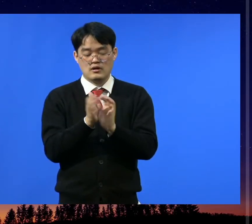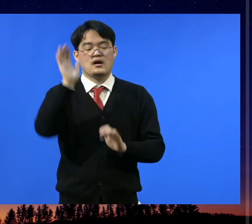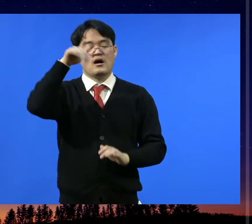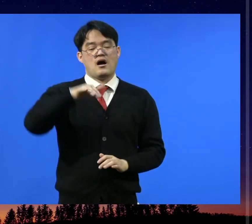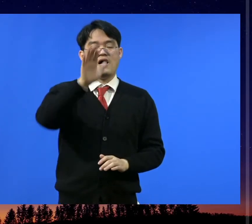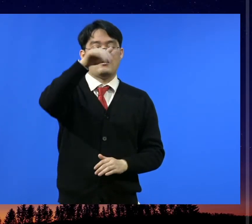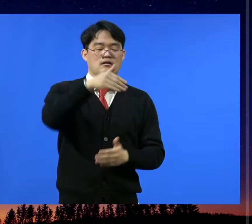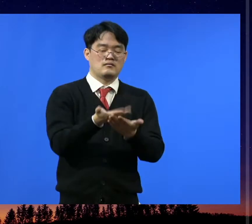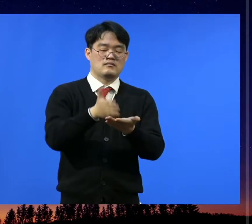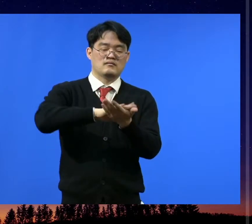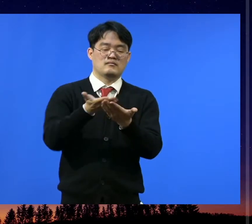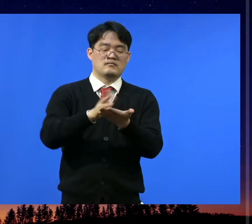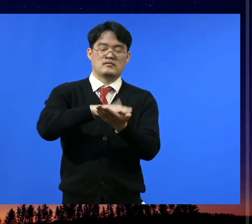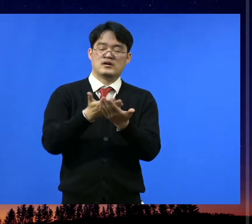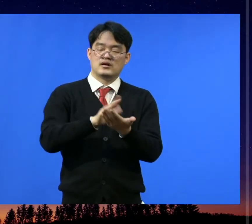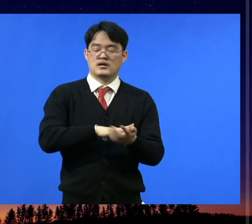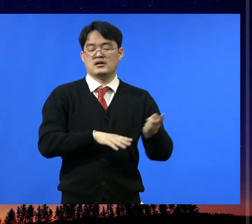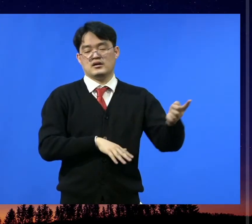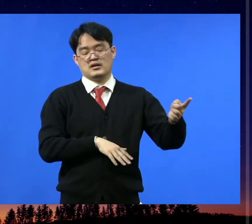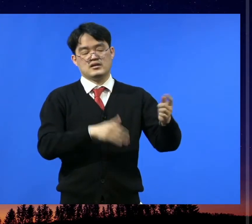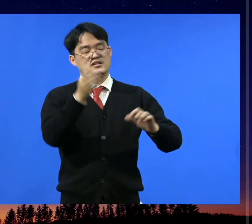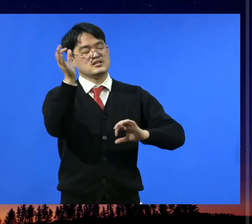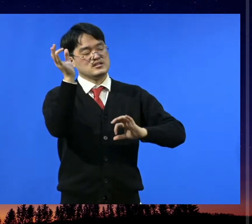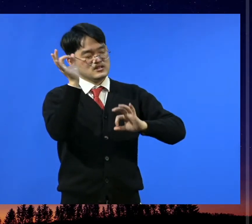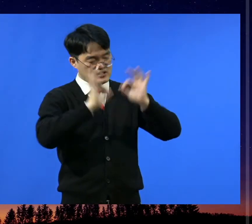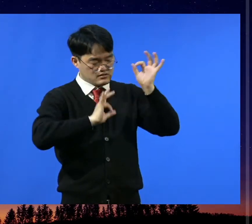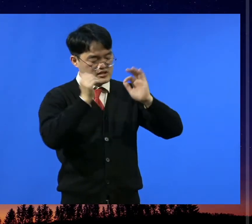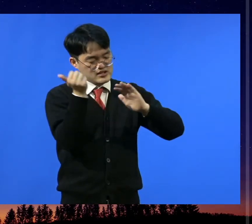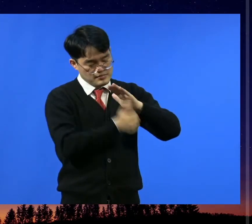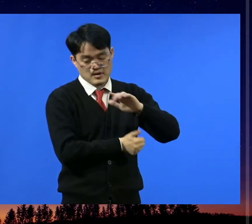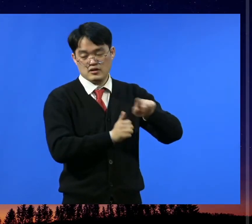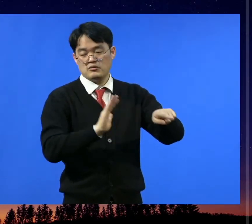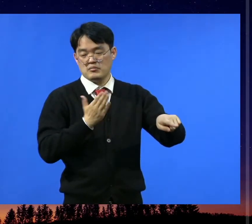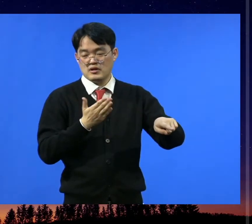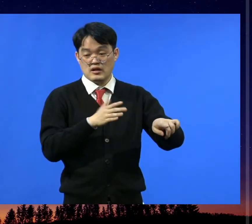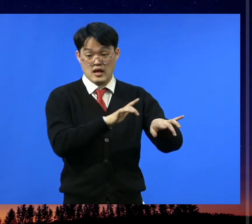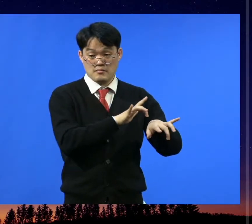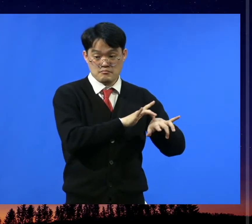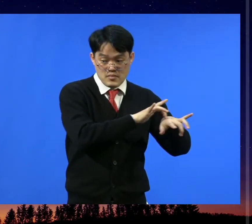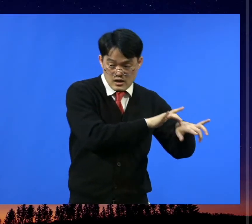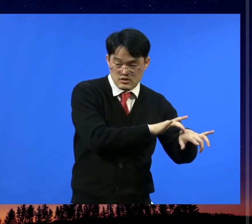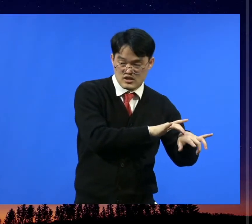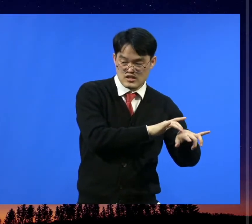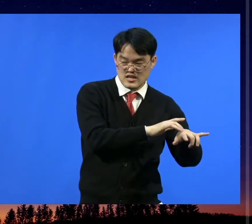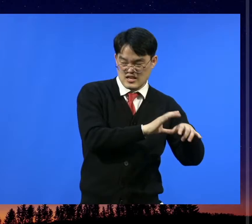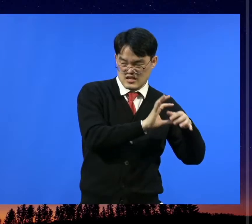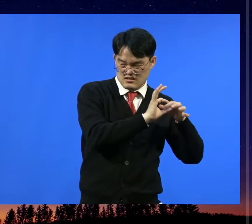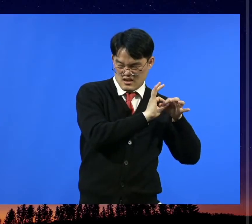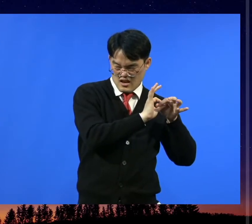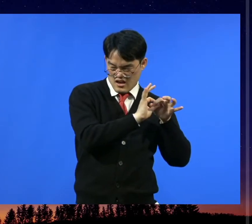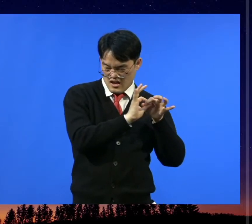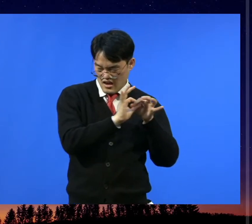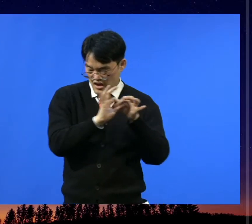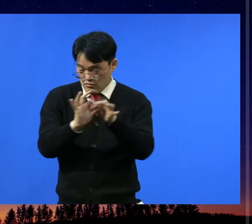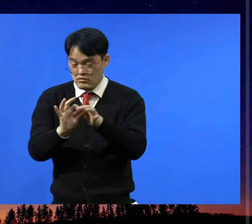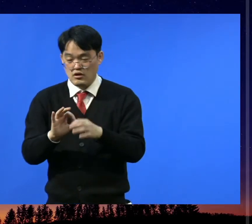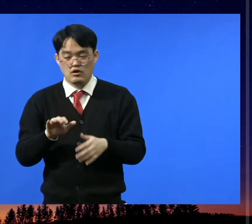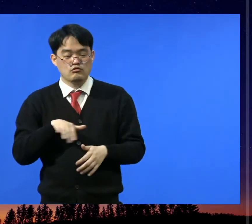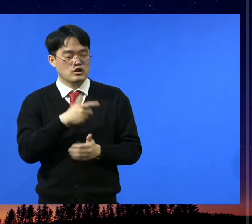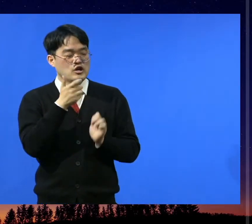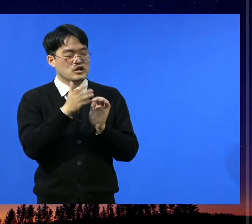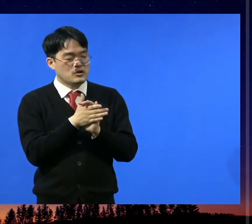마귀는 일관성 있게 달려듭니다. 넘어질 때까지. 그런데 우리는 기도를 했다가 말았다, 했다가